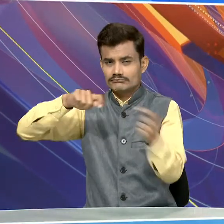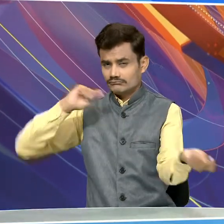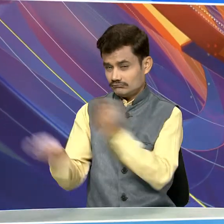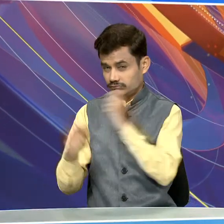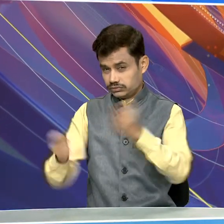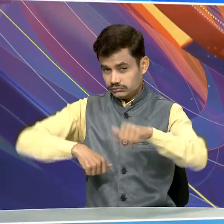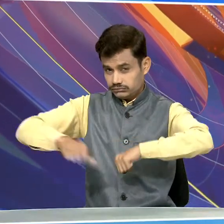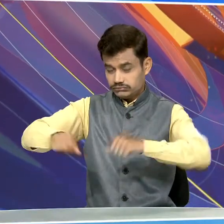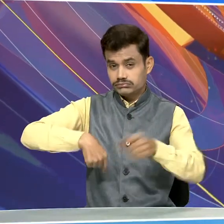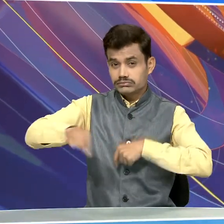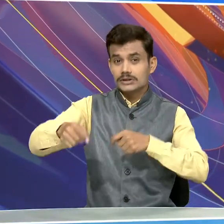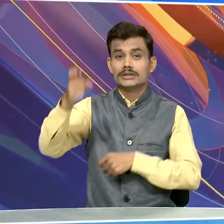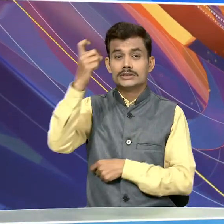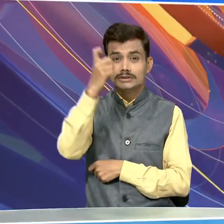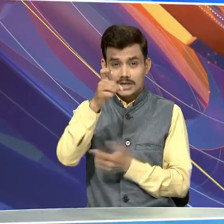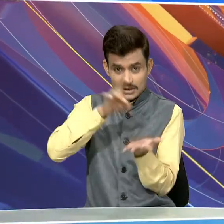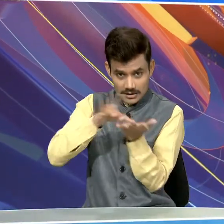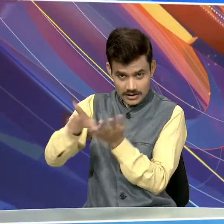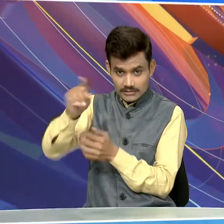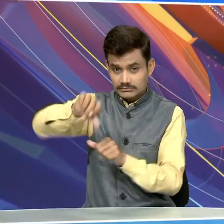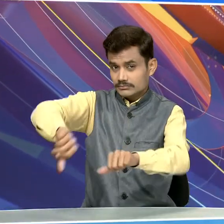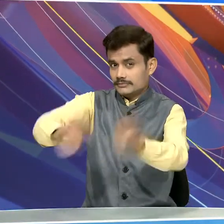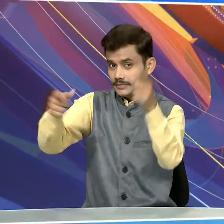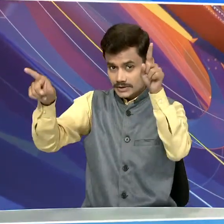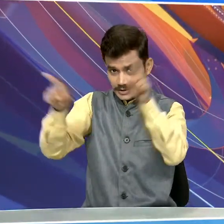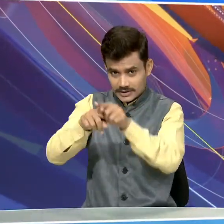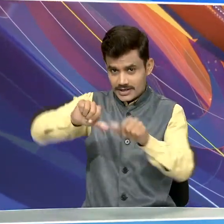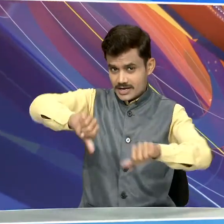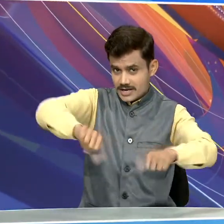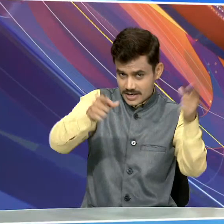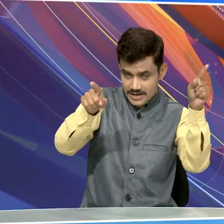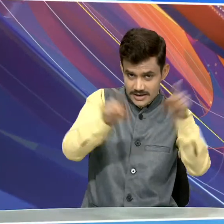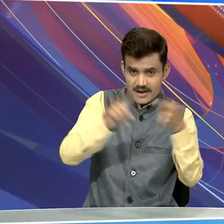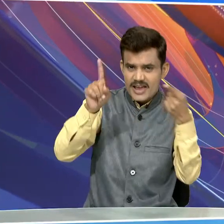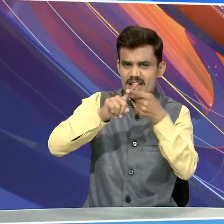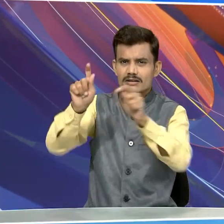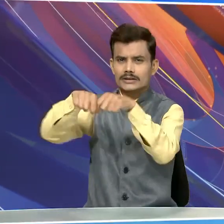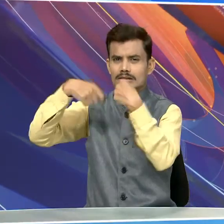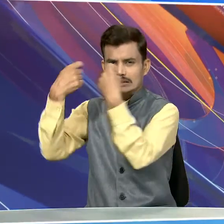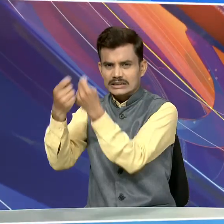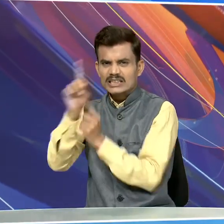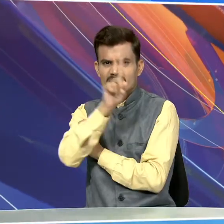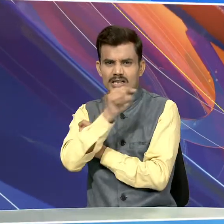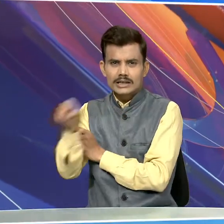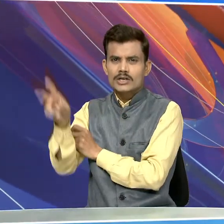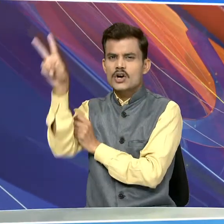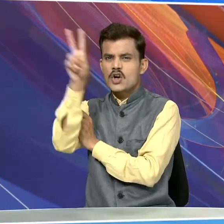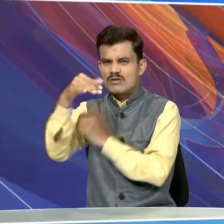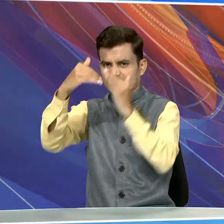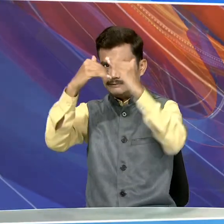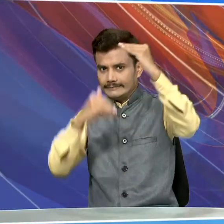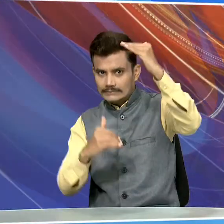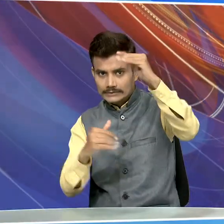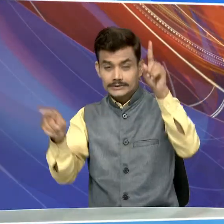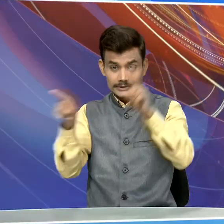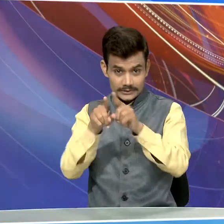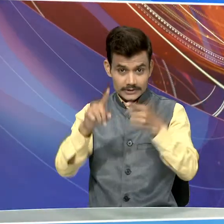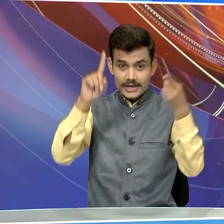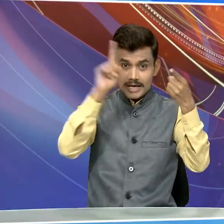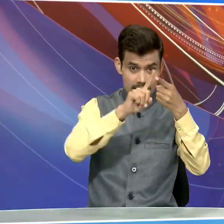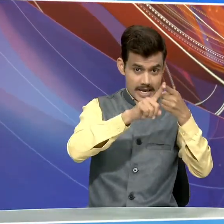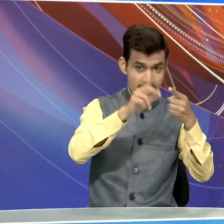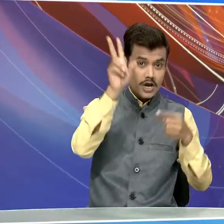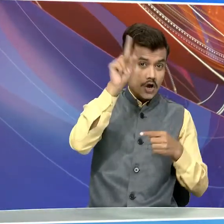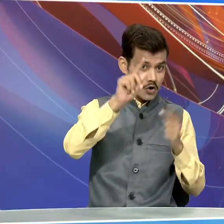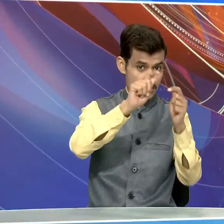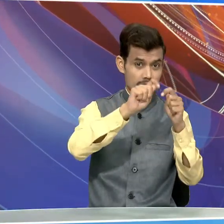मदद से 7 विकेट खोकर हासिल कर लिया। इस जीत के बावजूद इंग्लैंड की टीम सीरीज में 1-2 से पीछे है। इंग्लैंड की